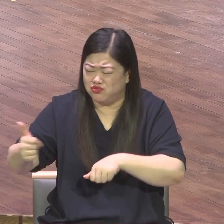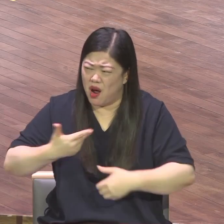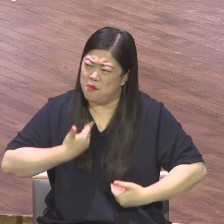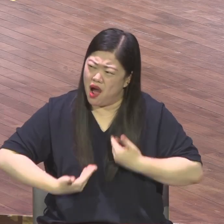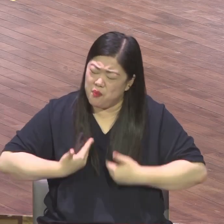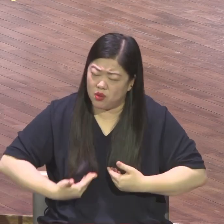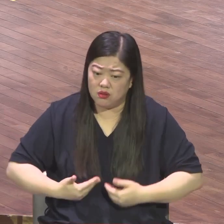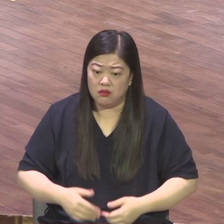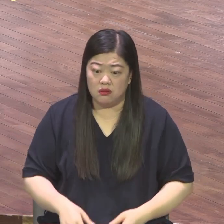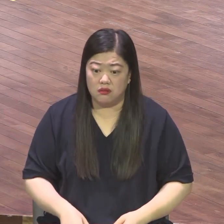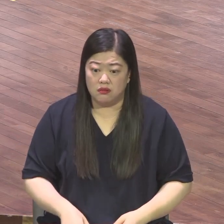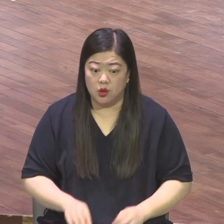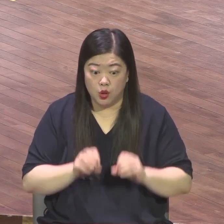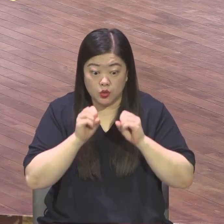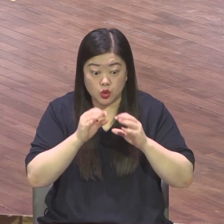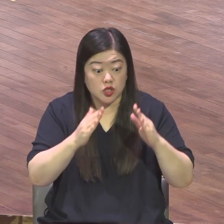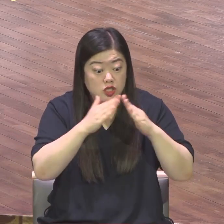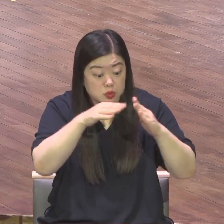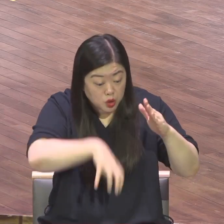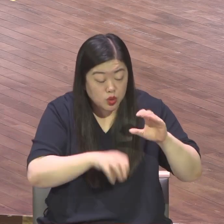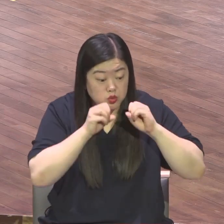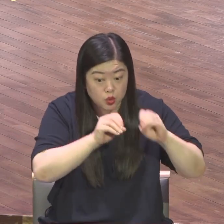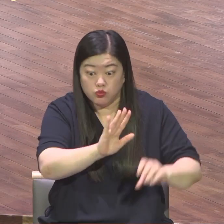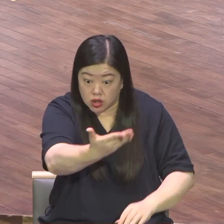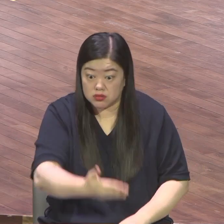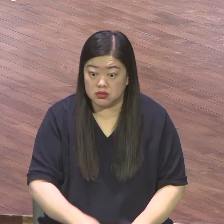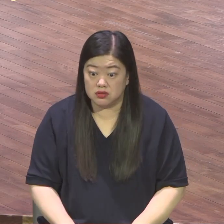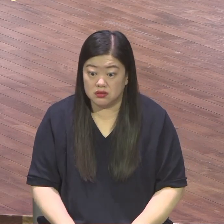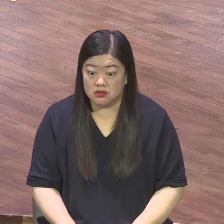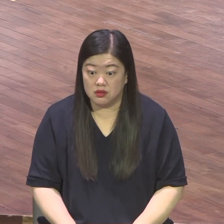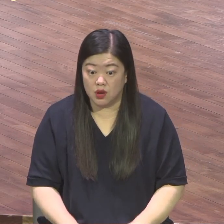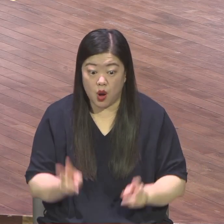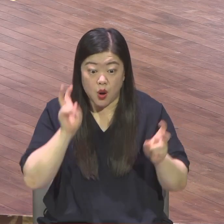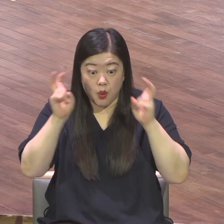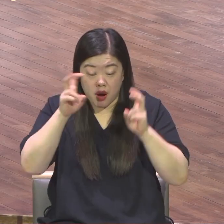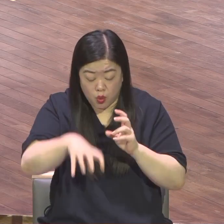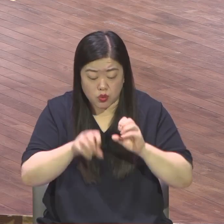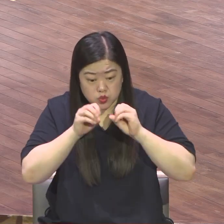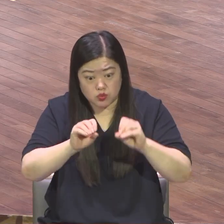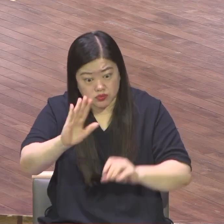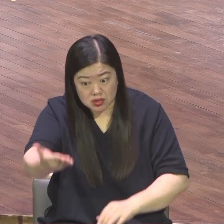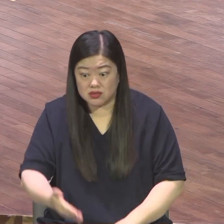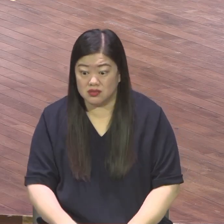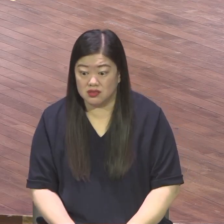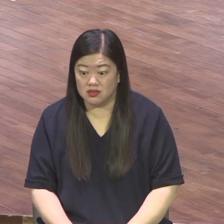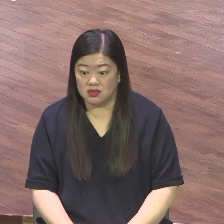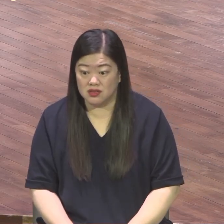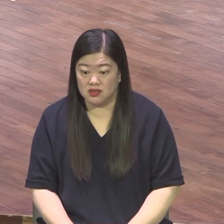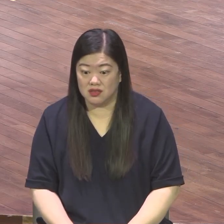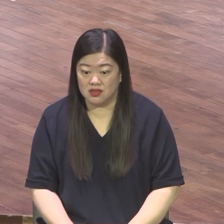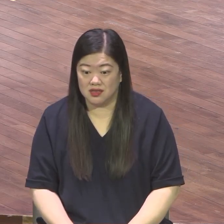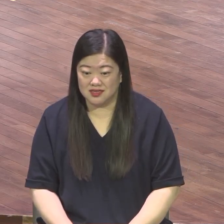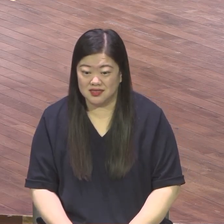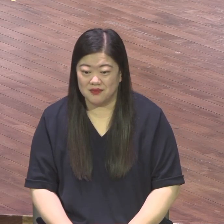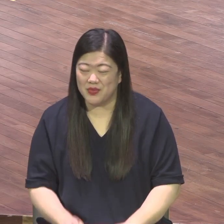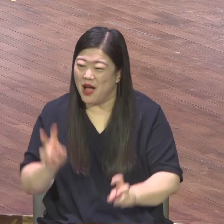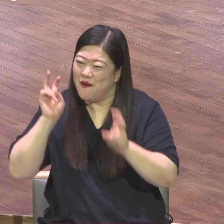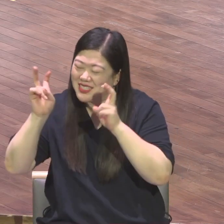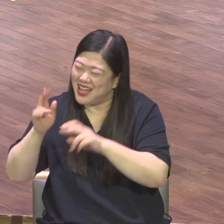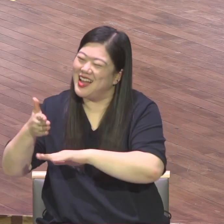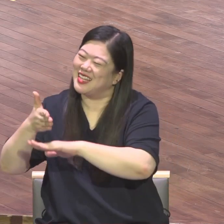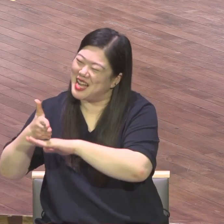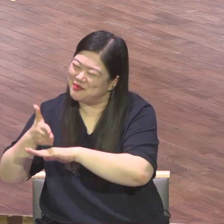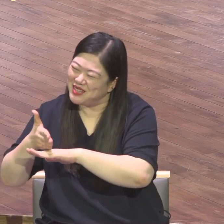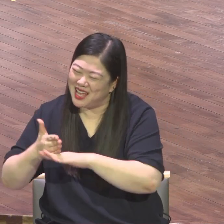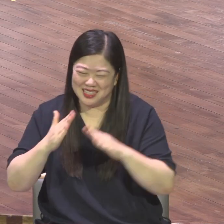공격 대상이 가정이에요. 가정을 박살내버려요, 그냥. 가정이 공격 대상이요. 가정에서 감사하지 바랍니다.